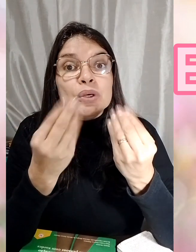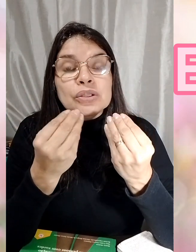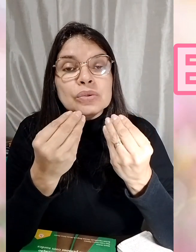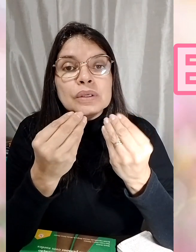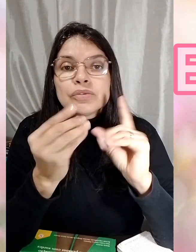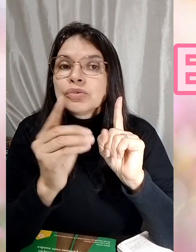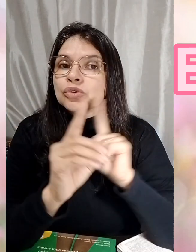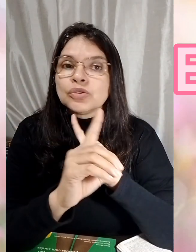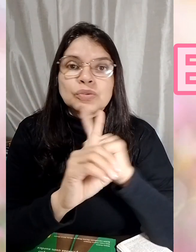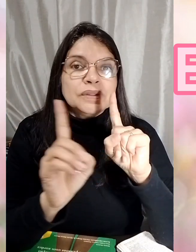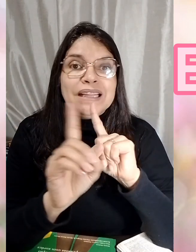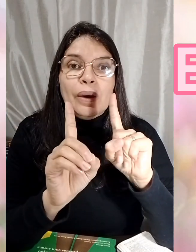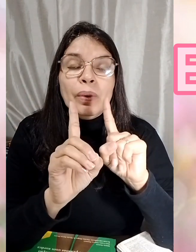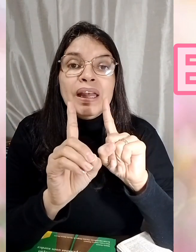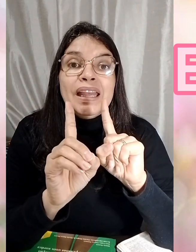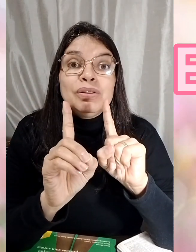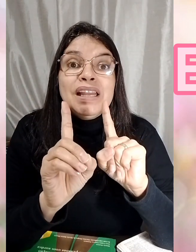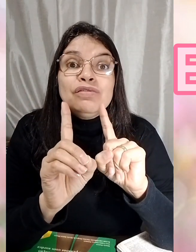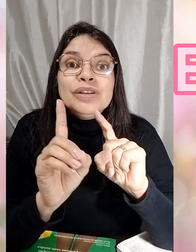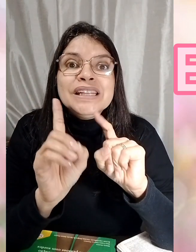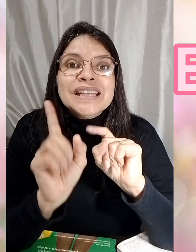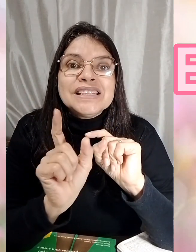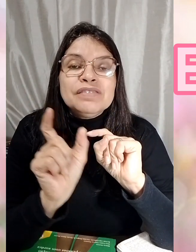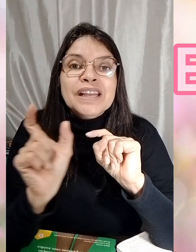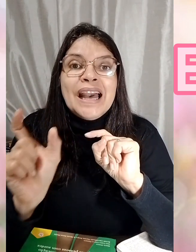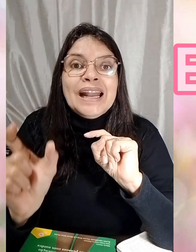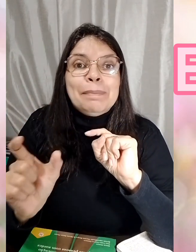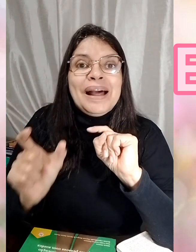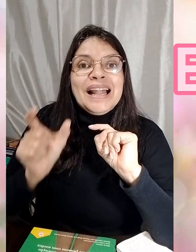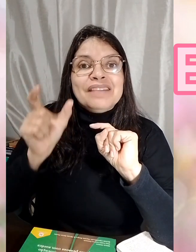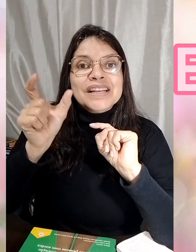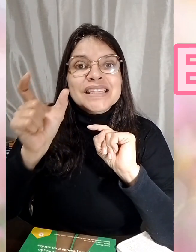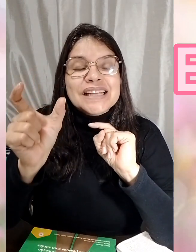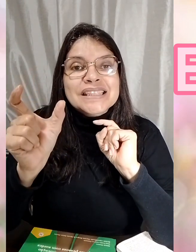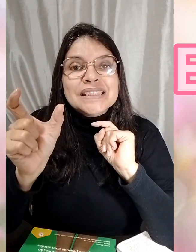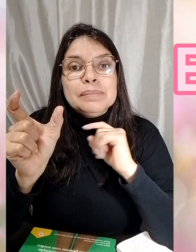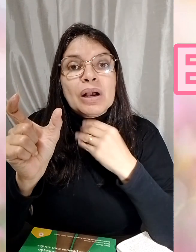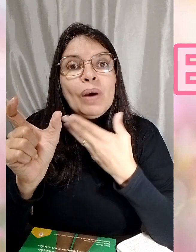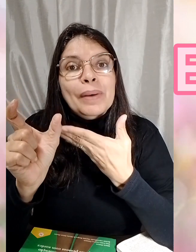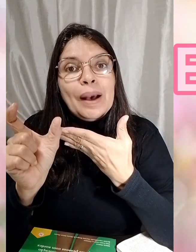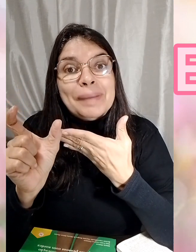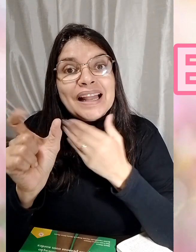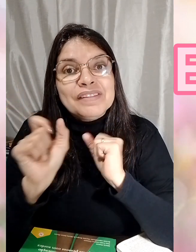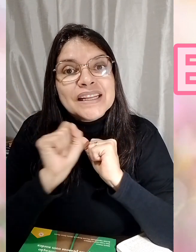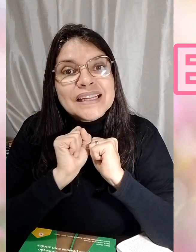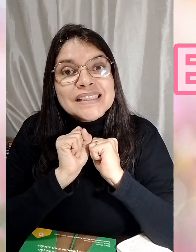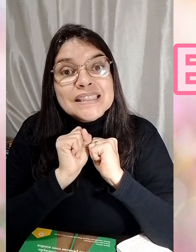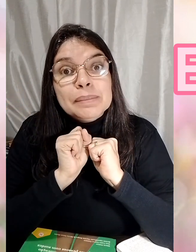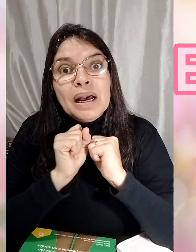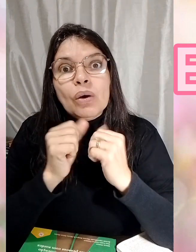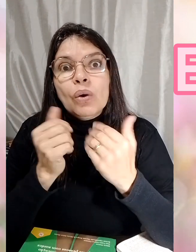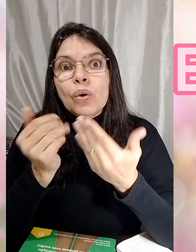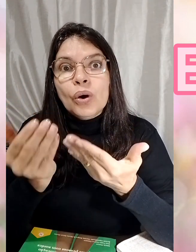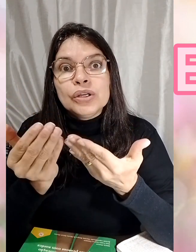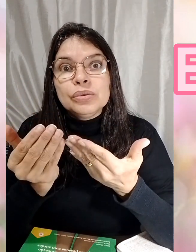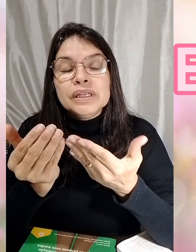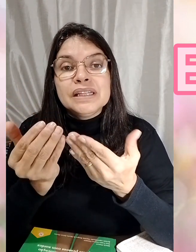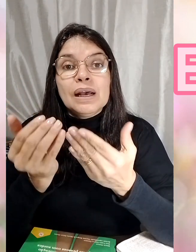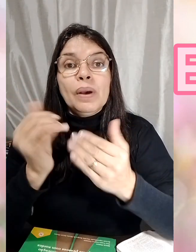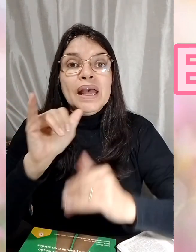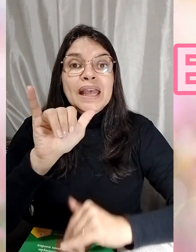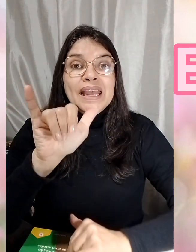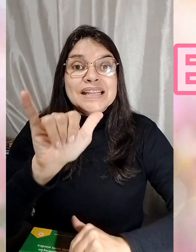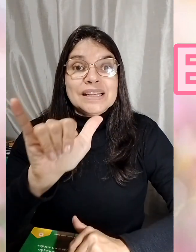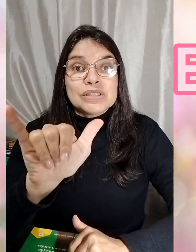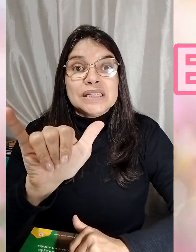o muito. Não, eu devo intensificar a palavra que está em cima. Qual é a palavra que está em cima? Gordo.